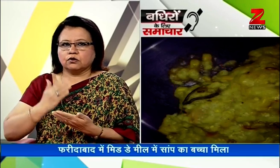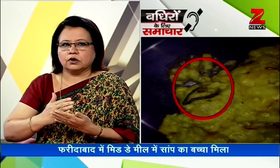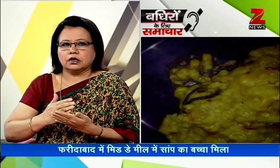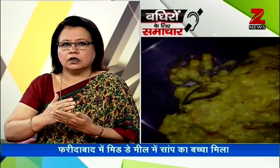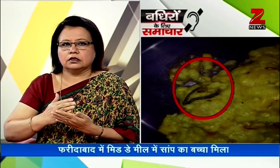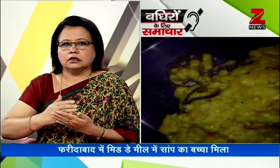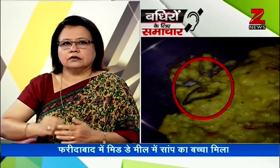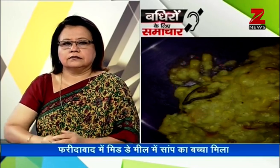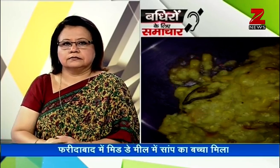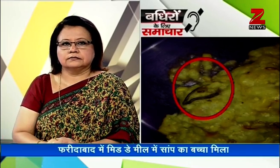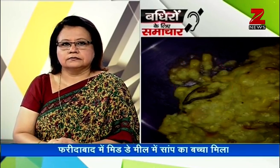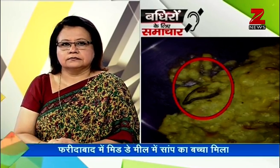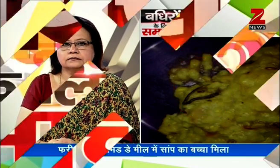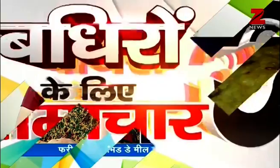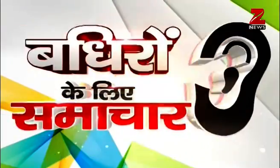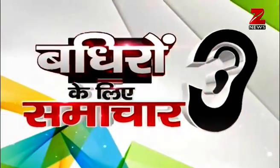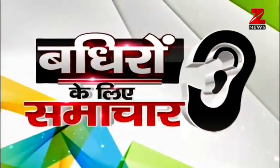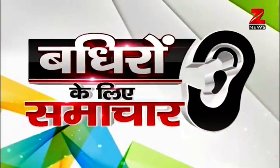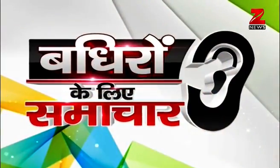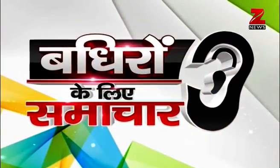रोक लगा दी गई।